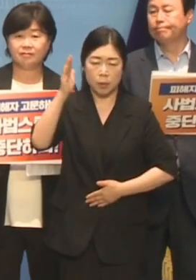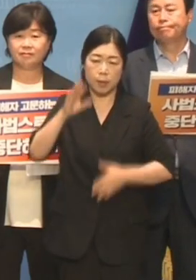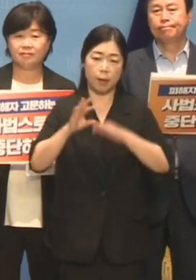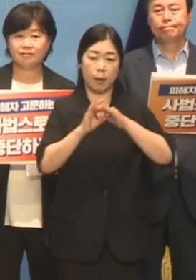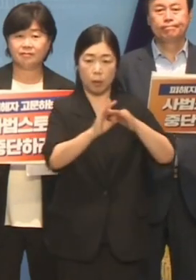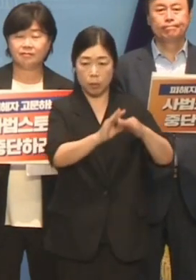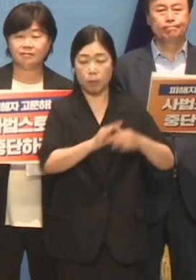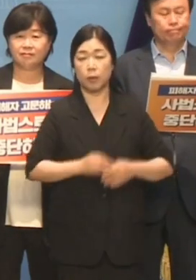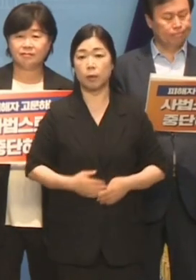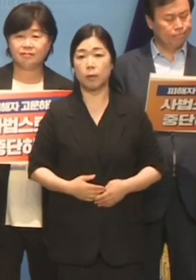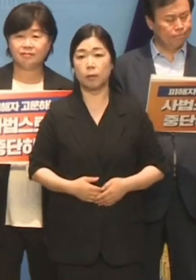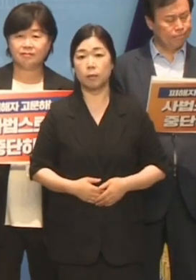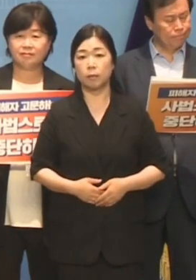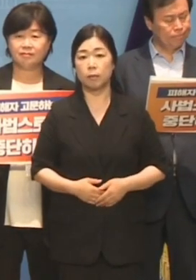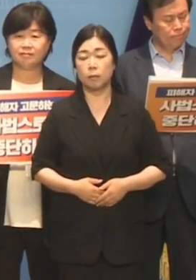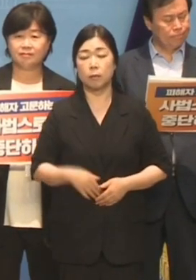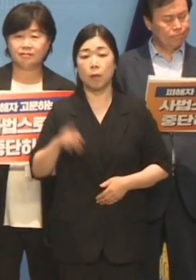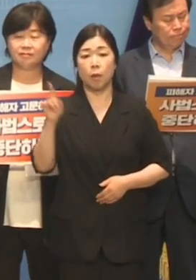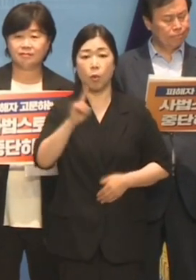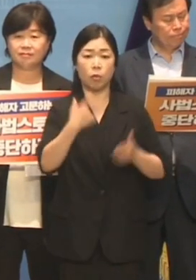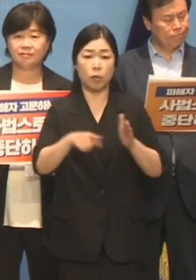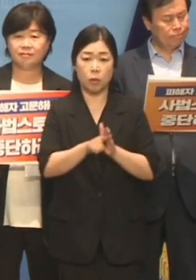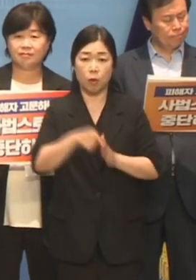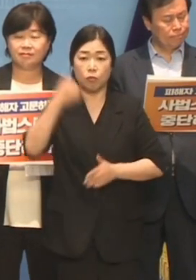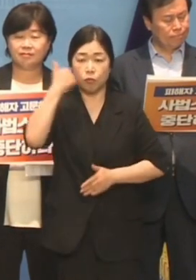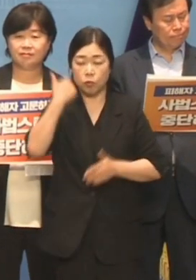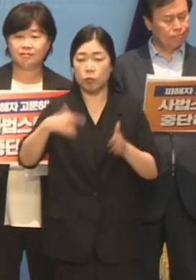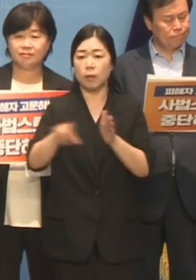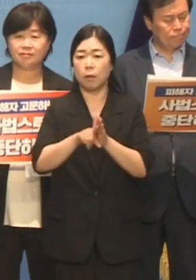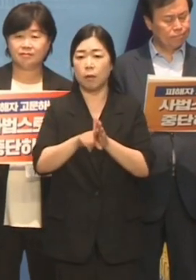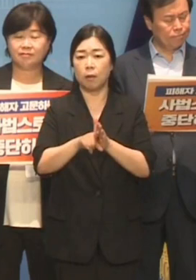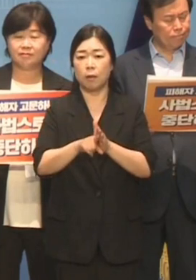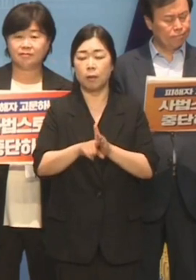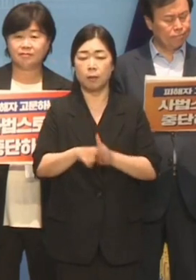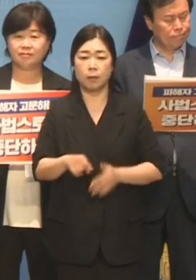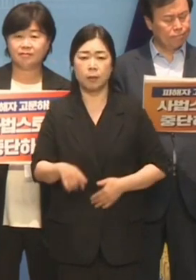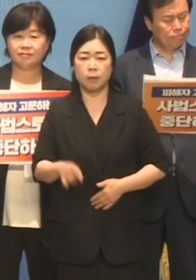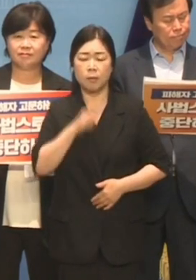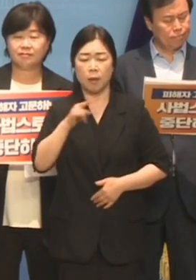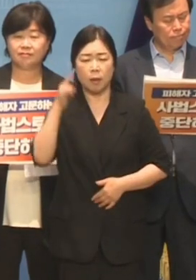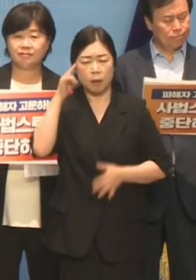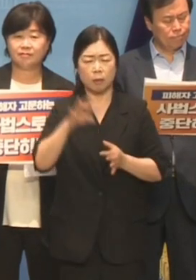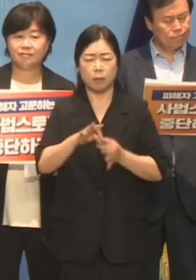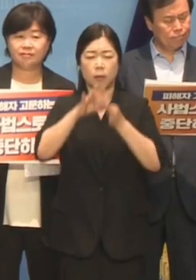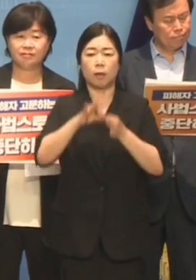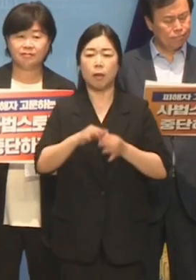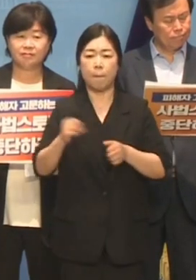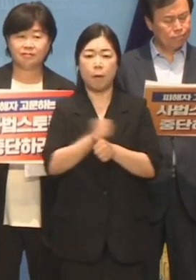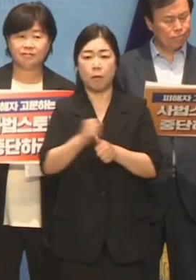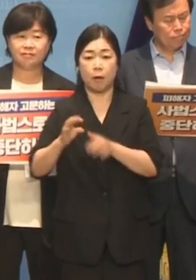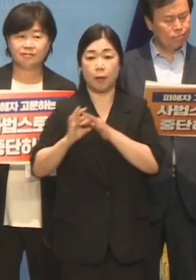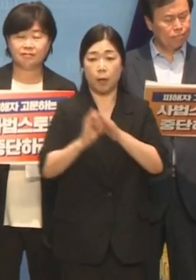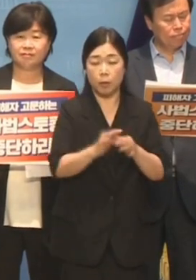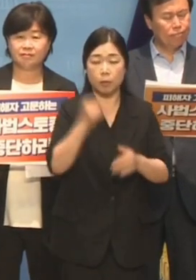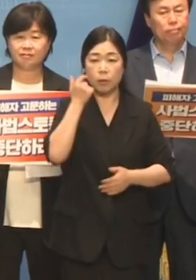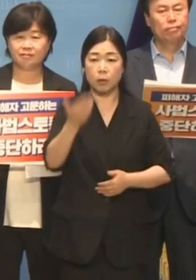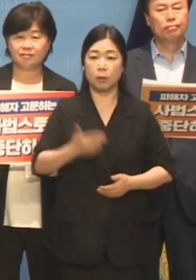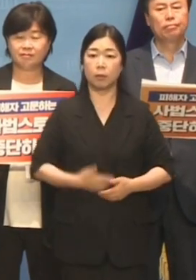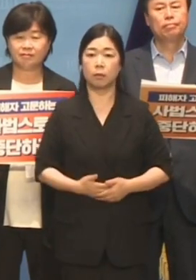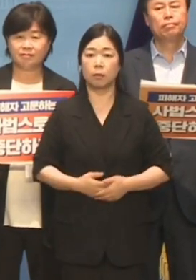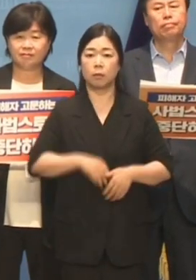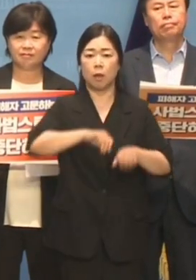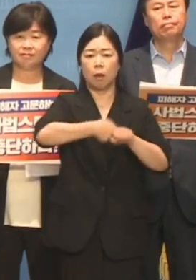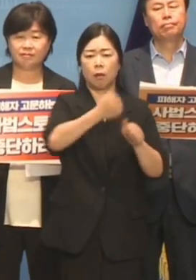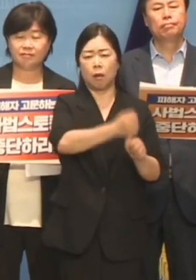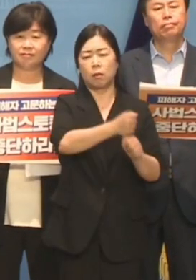이어지고 있습니다. 무엇을 위해 누구를 위해 이렇게 잔혹한 폭력 행위를 멈추지 않는 것입니까?